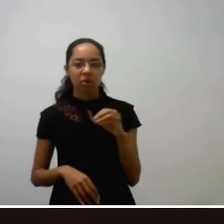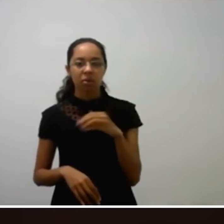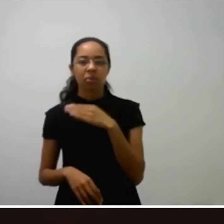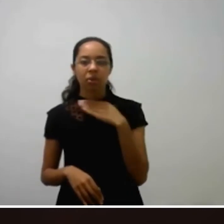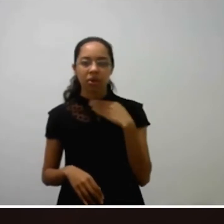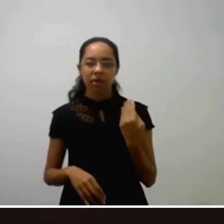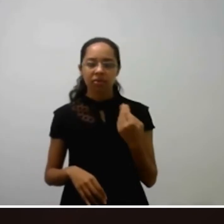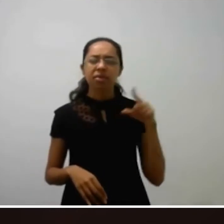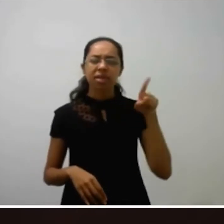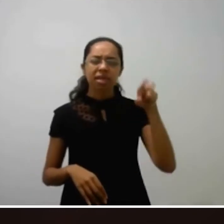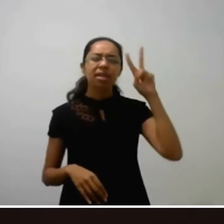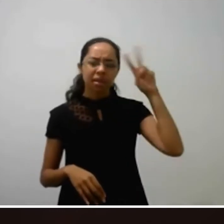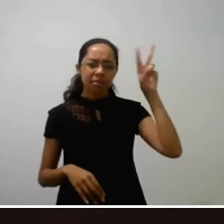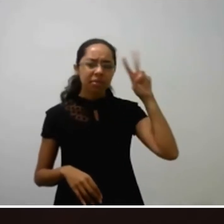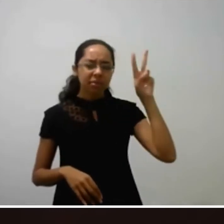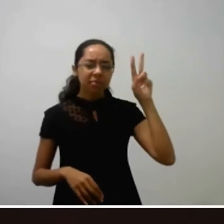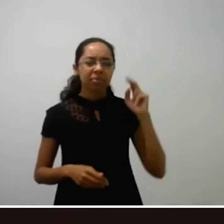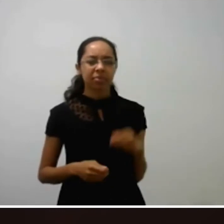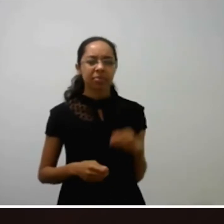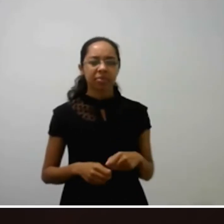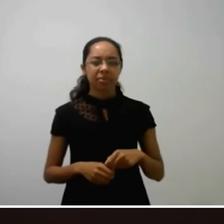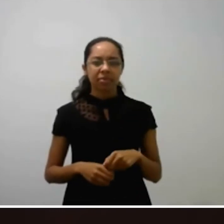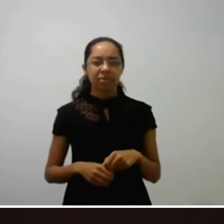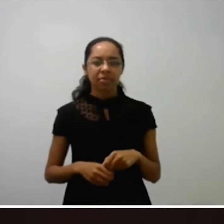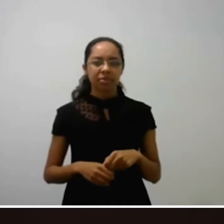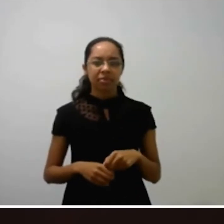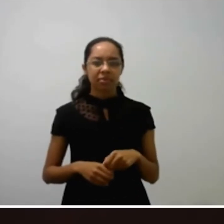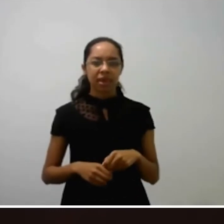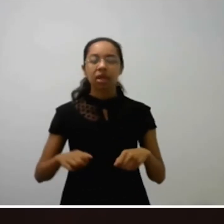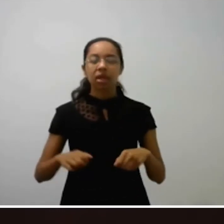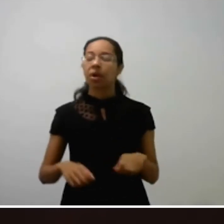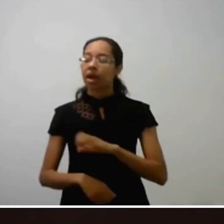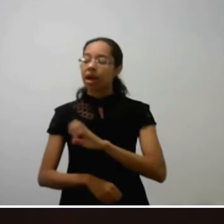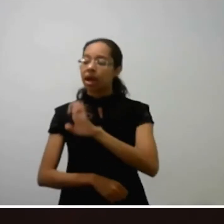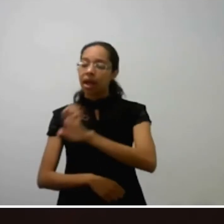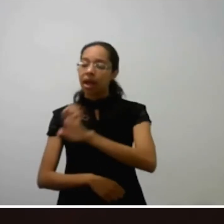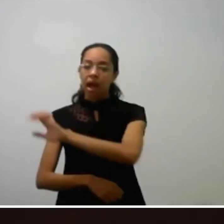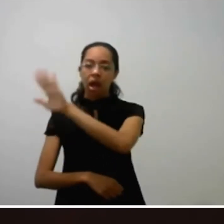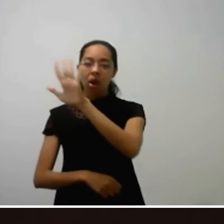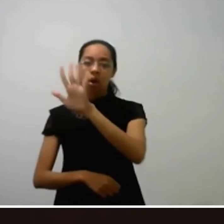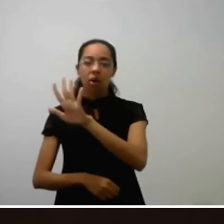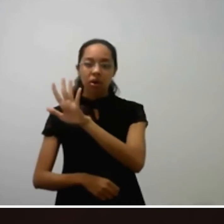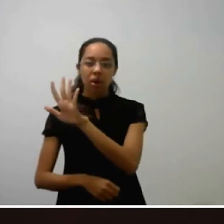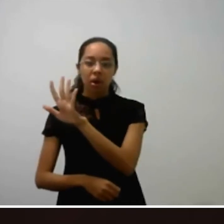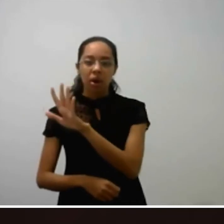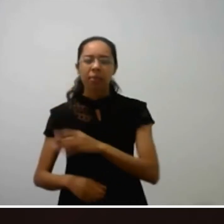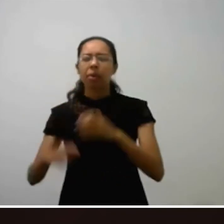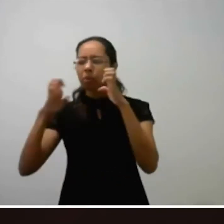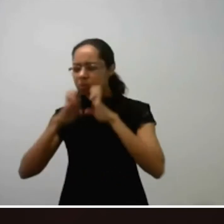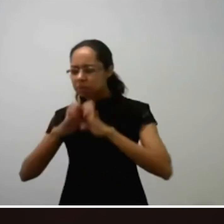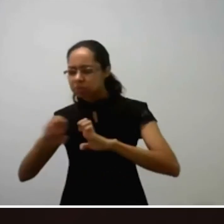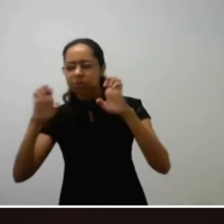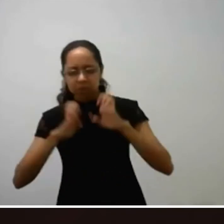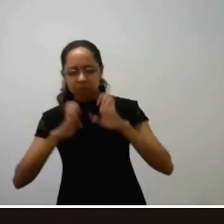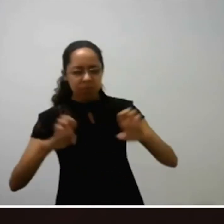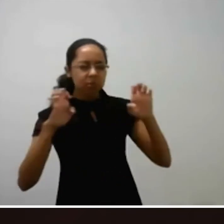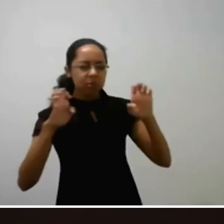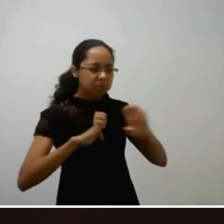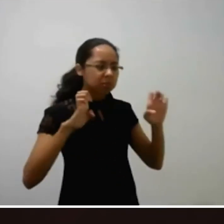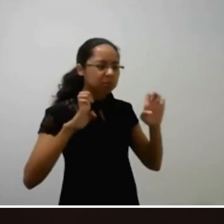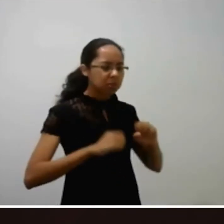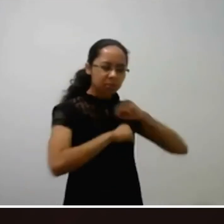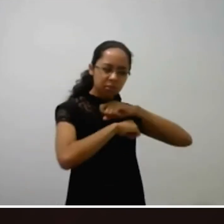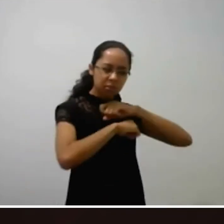maneira mais ampla através da Europa. Quer dizer, quanto maior foi a expansão, houve a dispersão dos seus